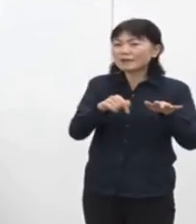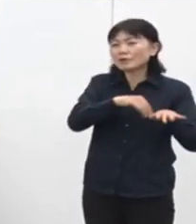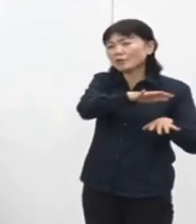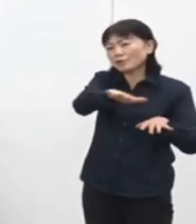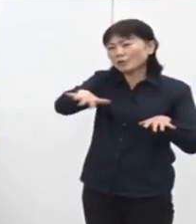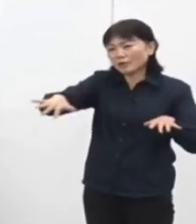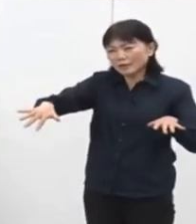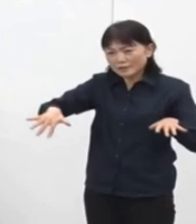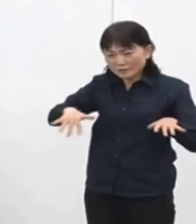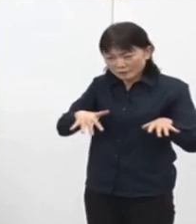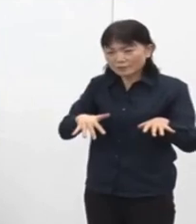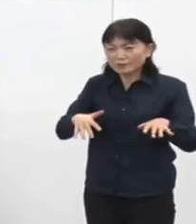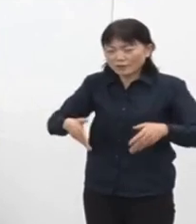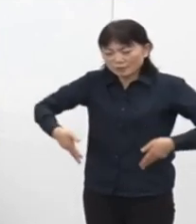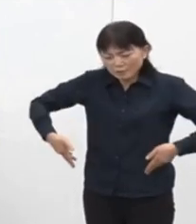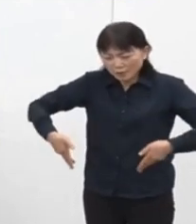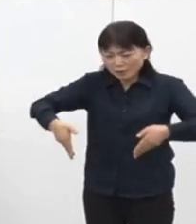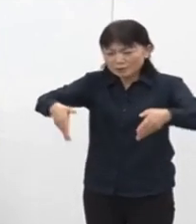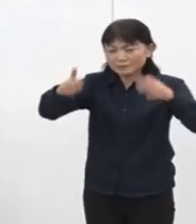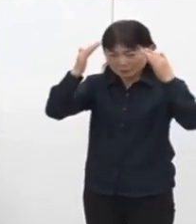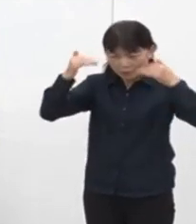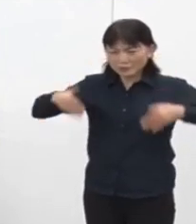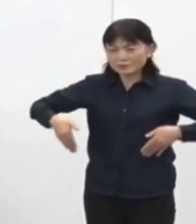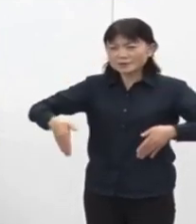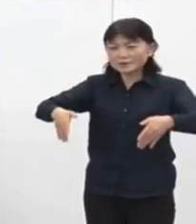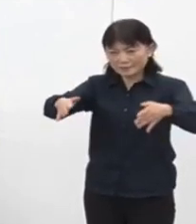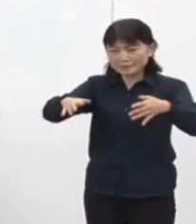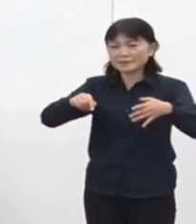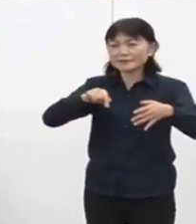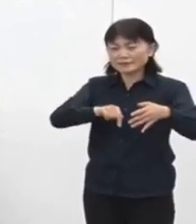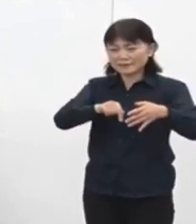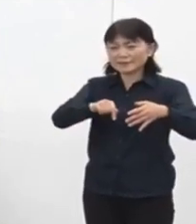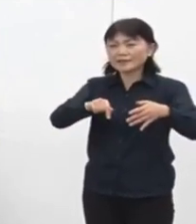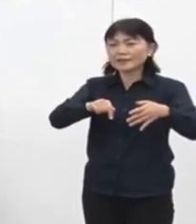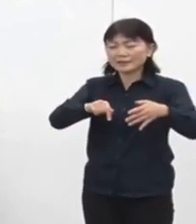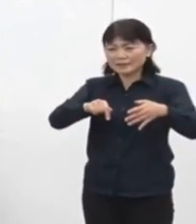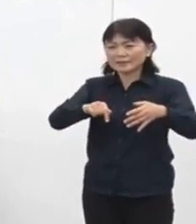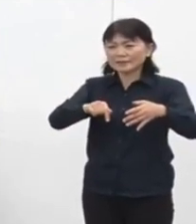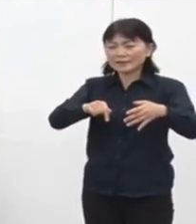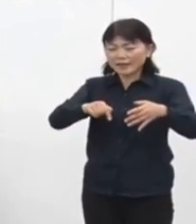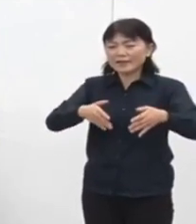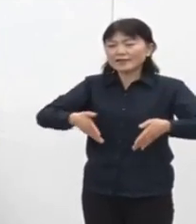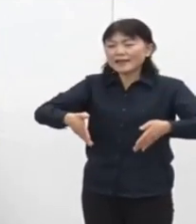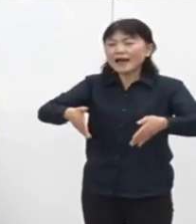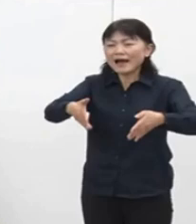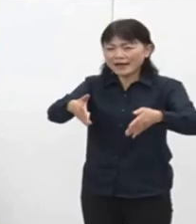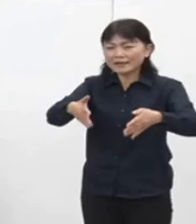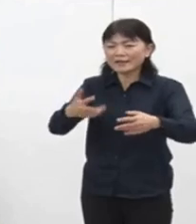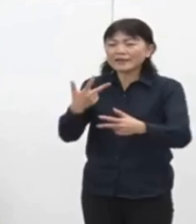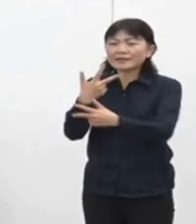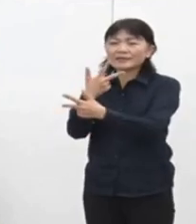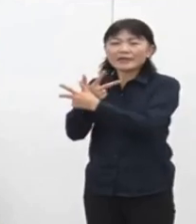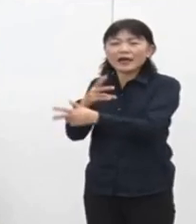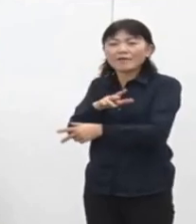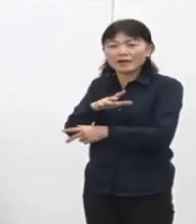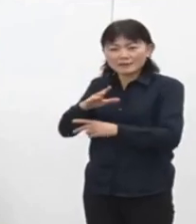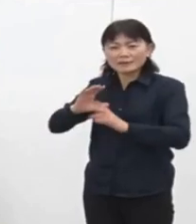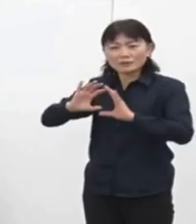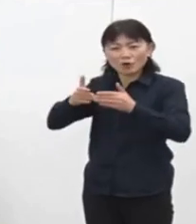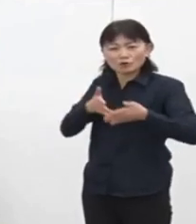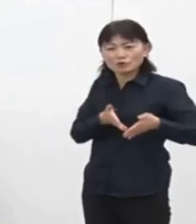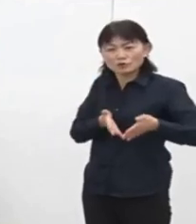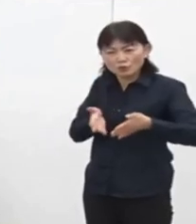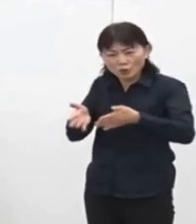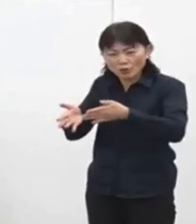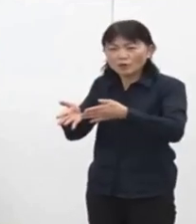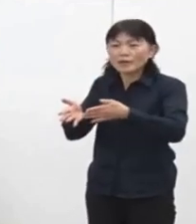してまして、でさらに広い目線で見ると、こう大阪全体は縦長でですね、北側に国土軸が通っておりますので、南